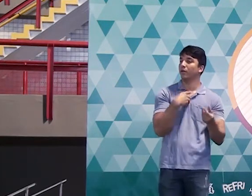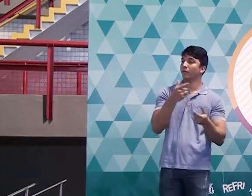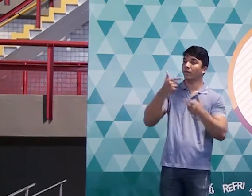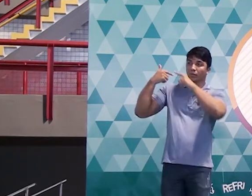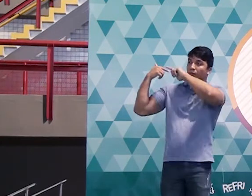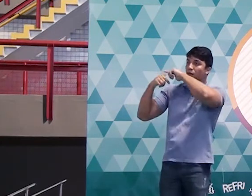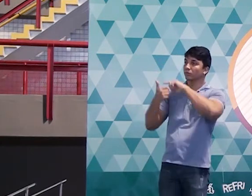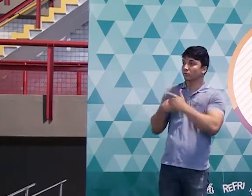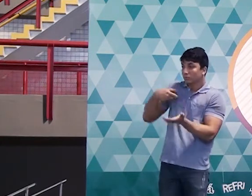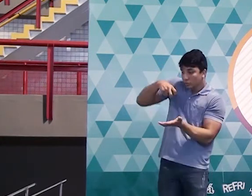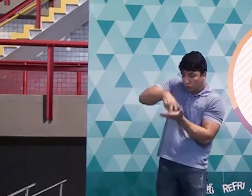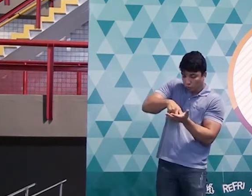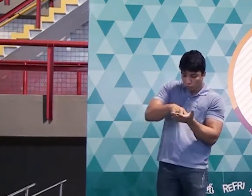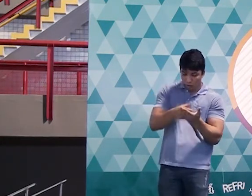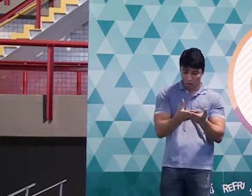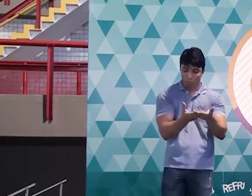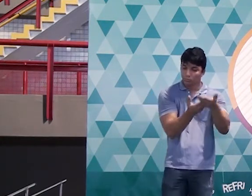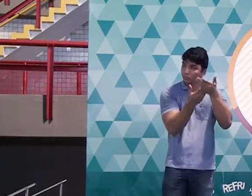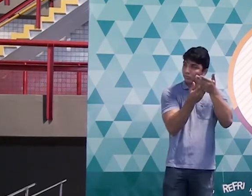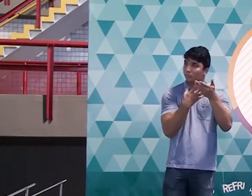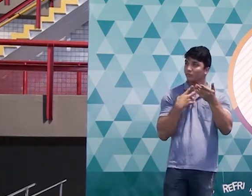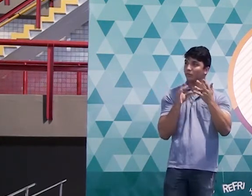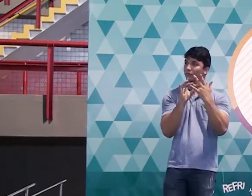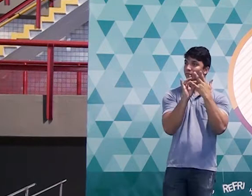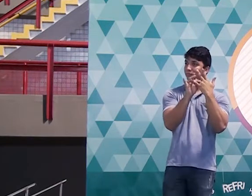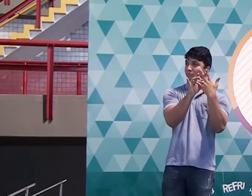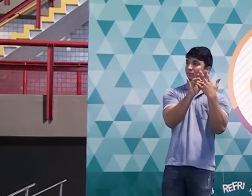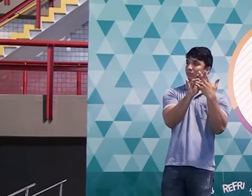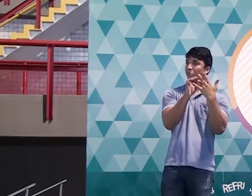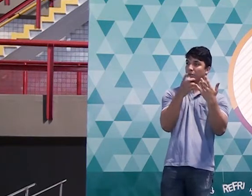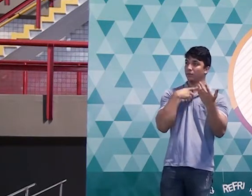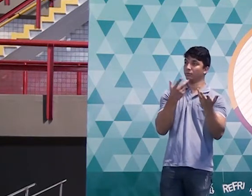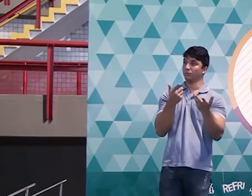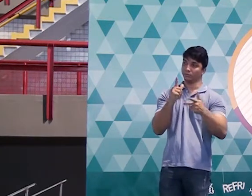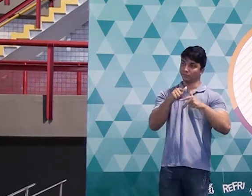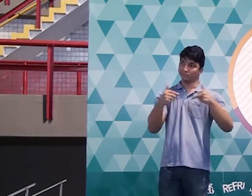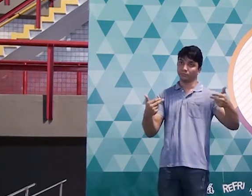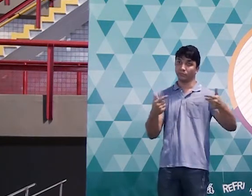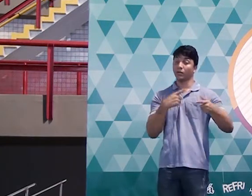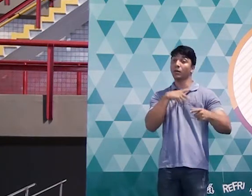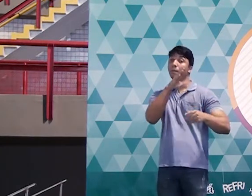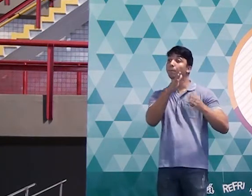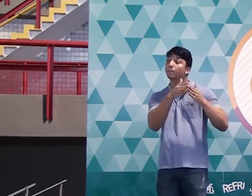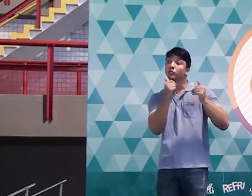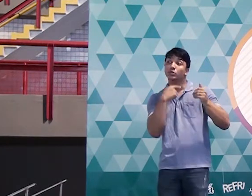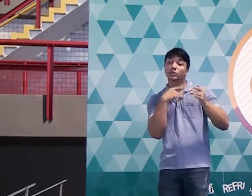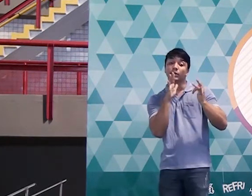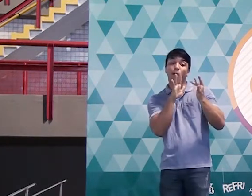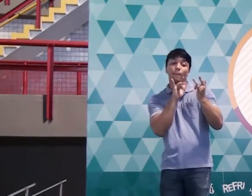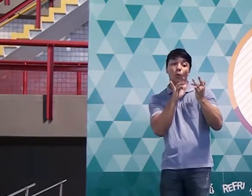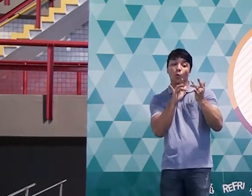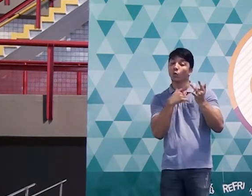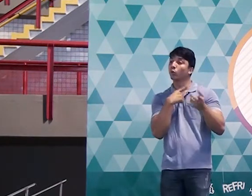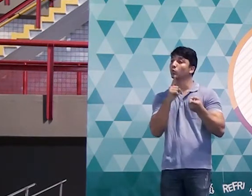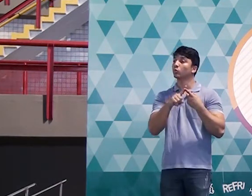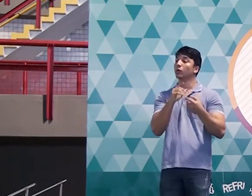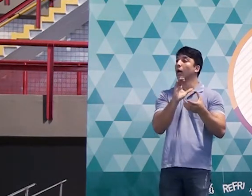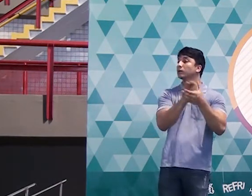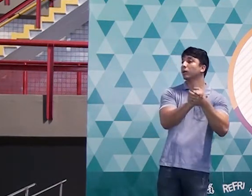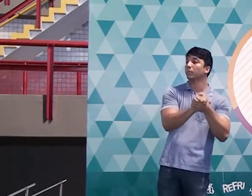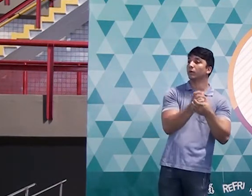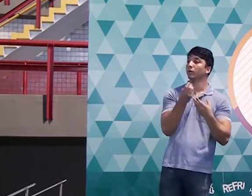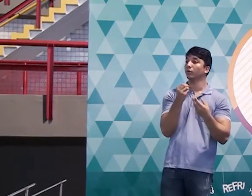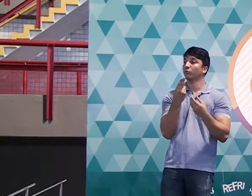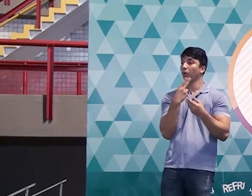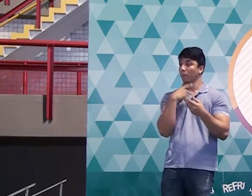tradição de ficar de joelho na frente? Quando uma pessoa vai pedir a outra em namoro, vai pedir em casamento